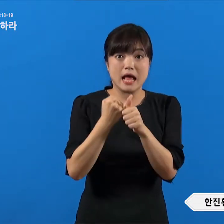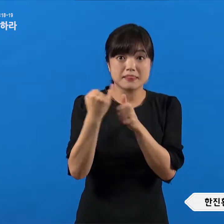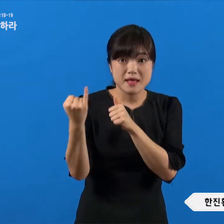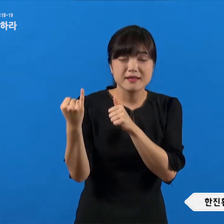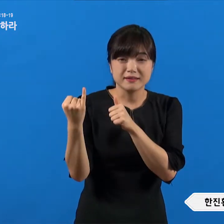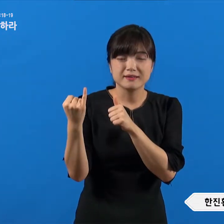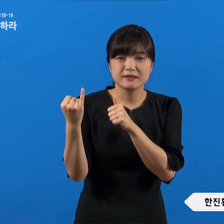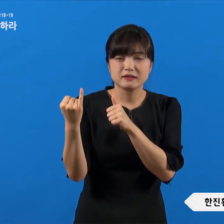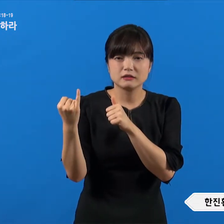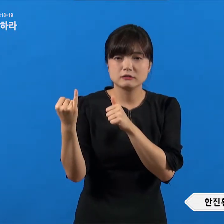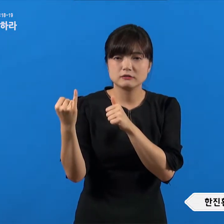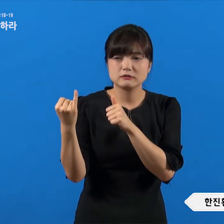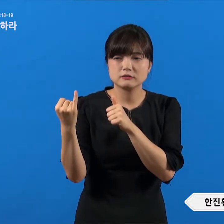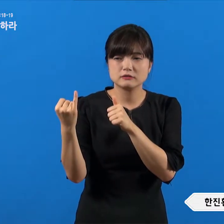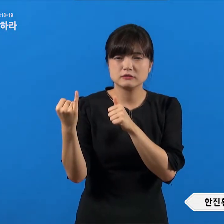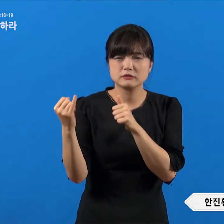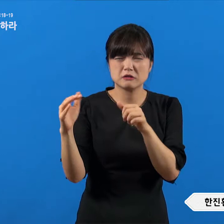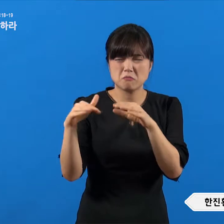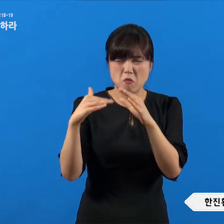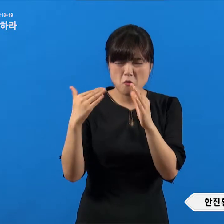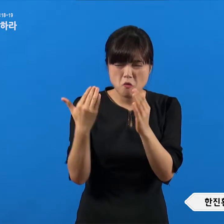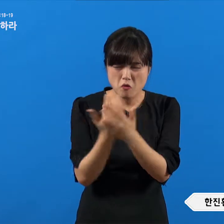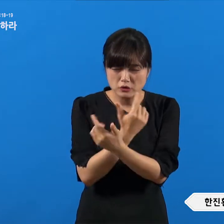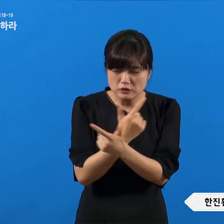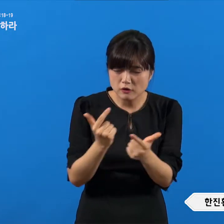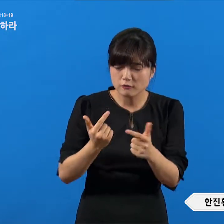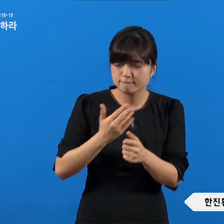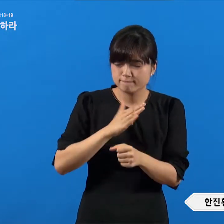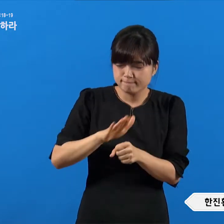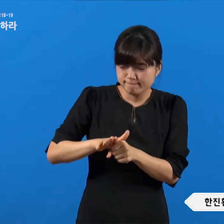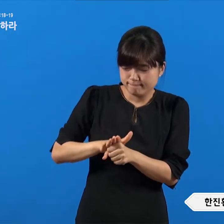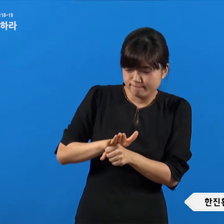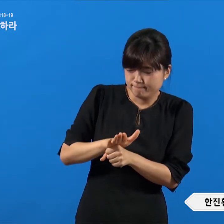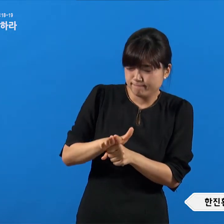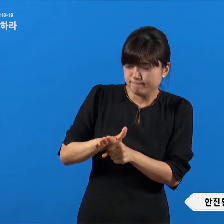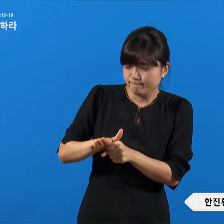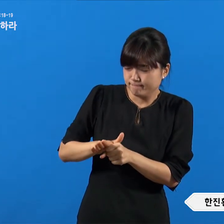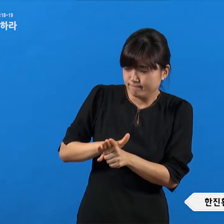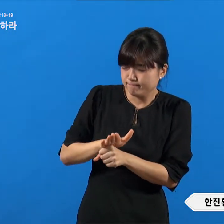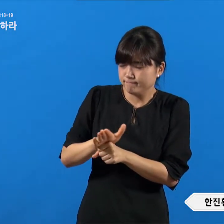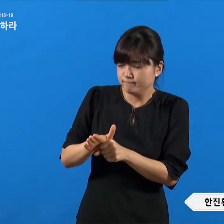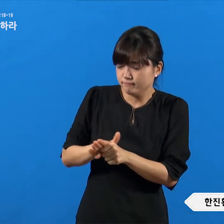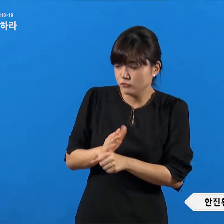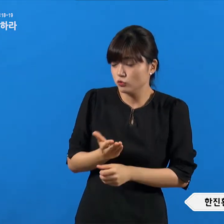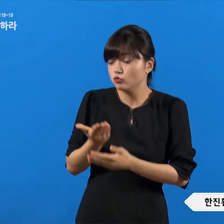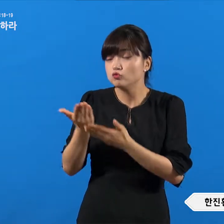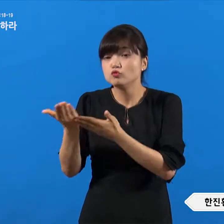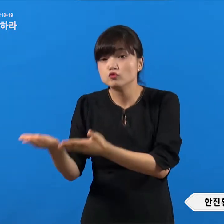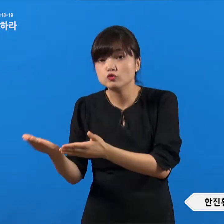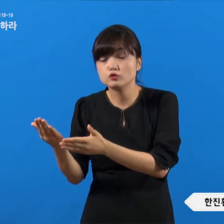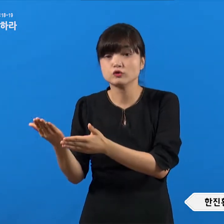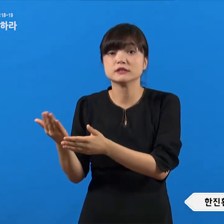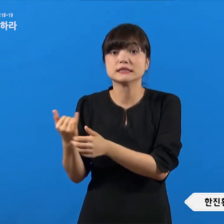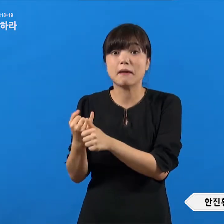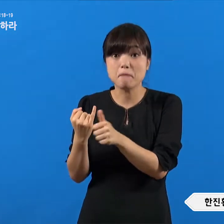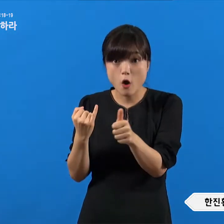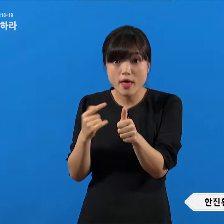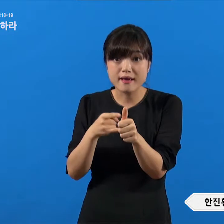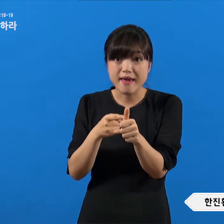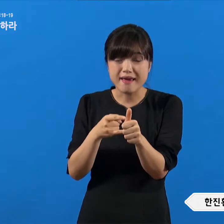아내를 자기 모든 것을 내어줄 정도로 희생적인 사랑으로 그렇게 사랑하는